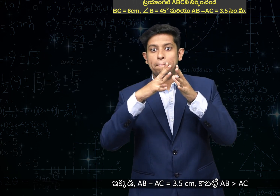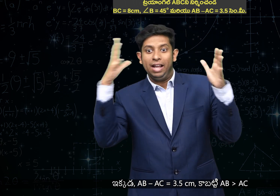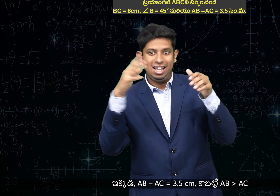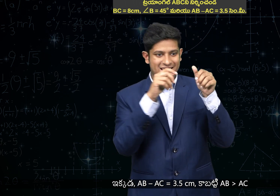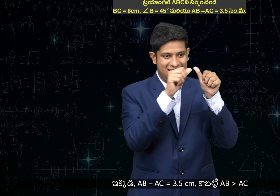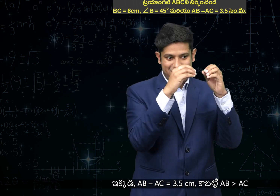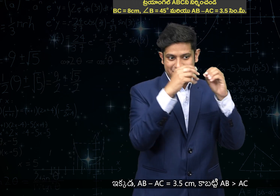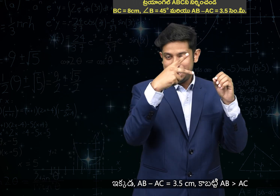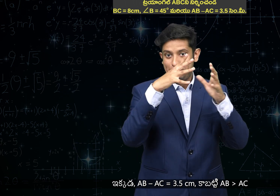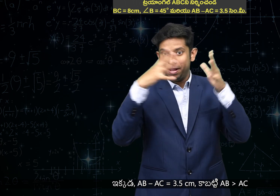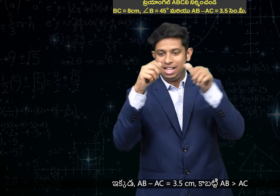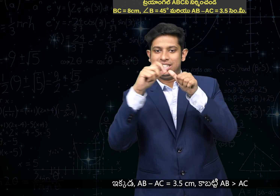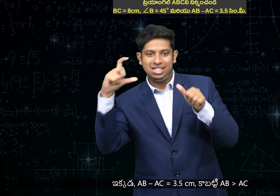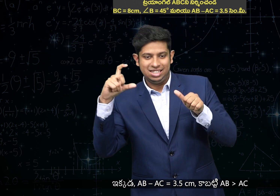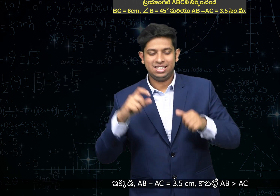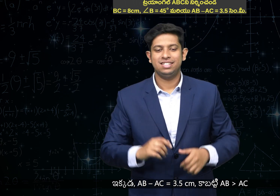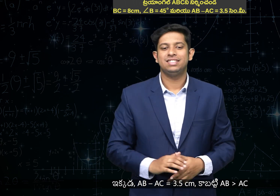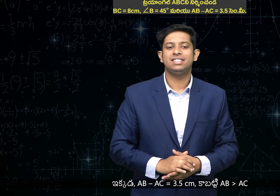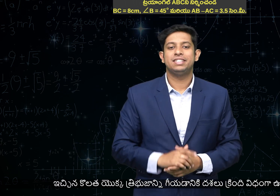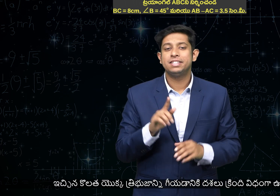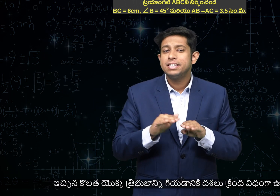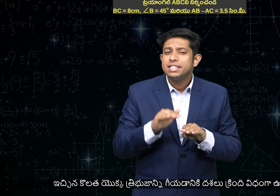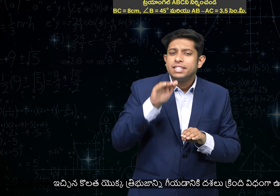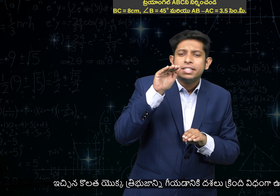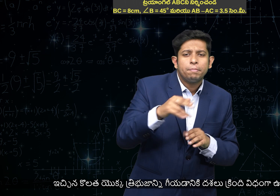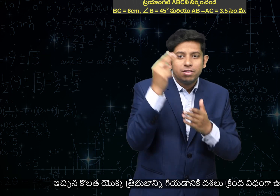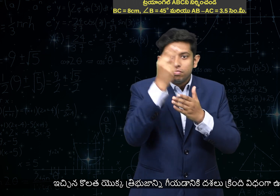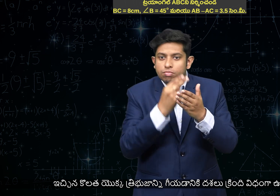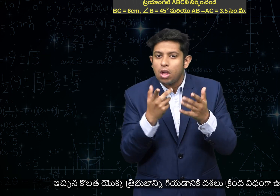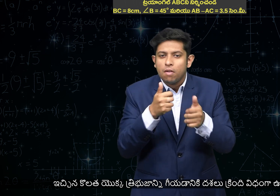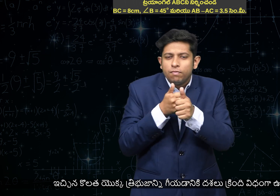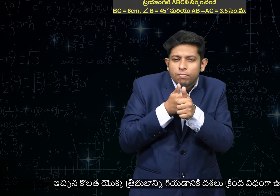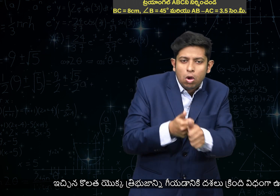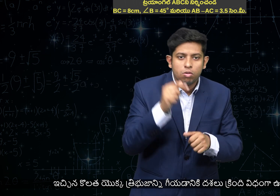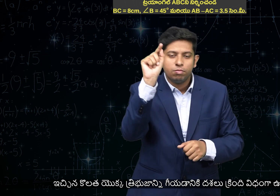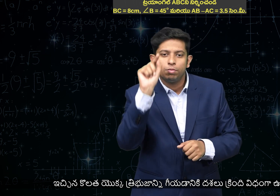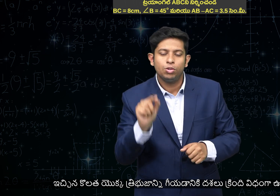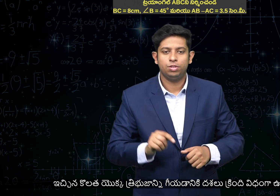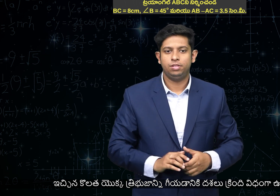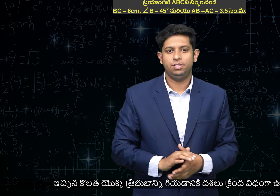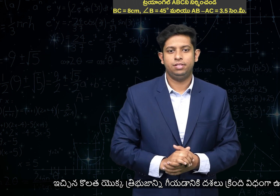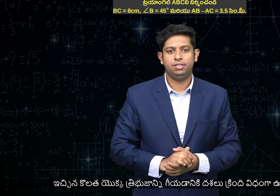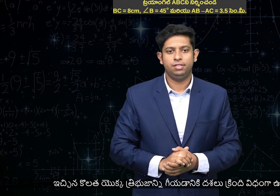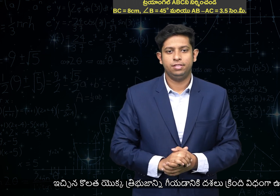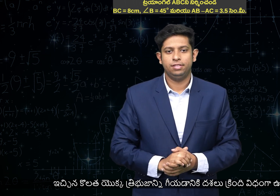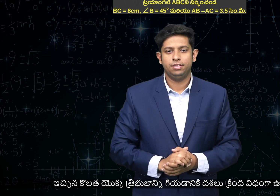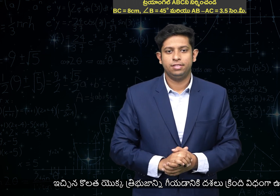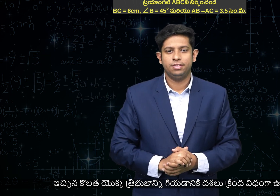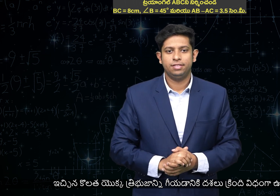ఏబీ గ్రేటర్ దెన్ ఏసీ. ఇచ్చిన కొలత యొక్క త్రిభుజాన్ని గీయడానికి దశలు క్రింది విధంగా